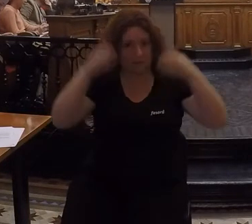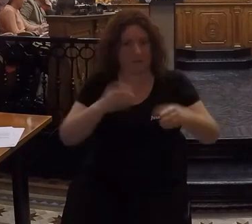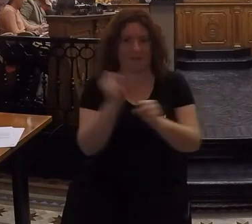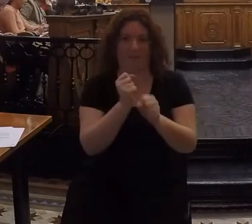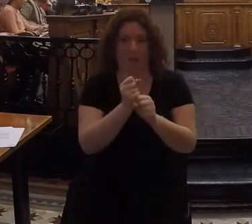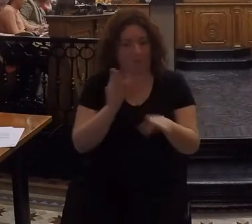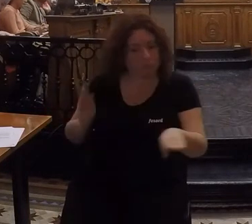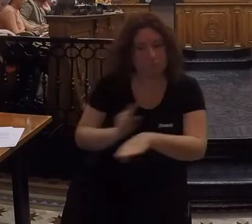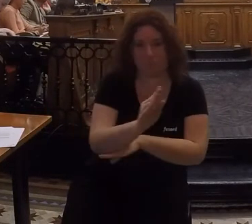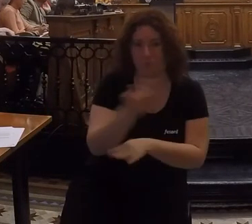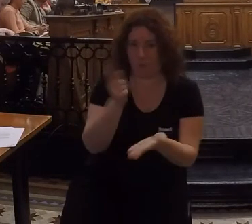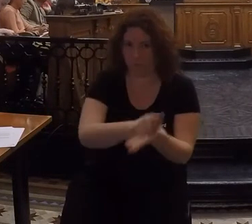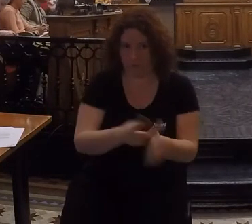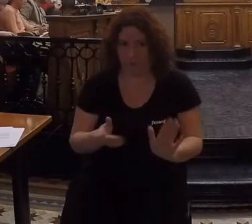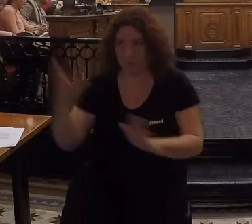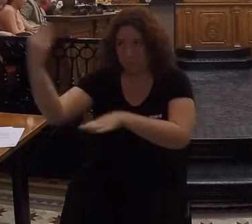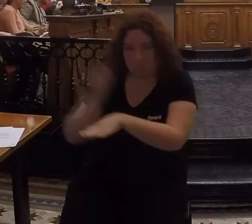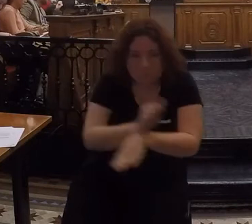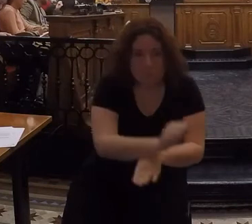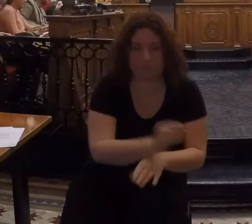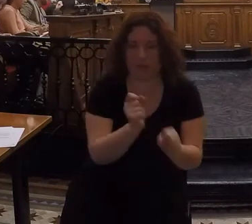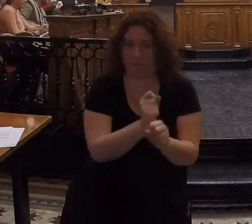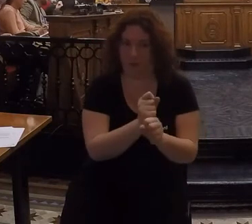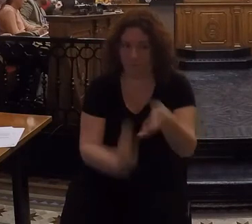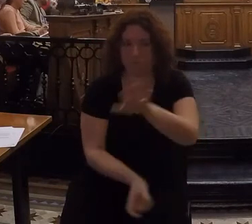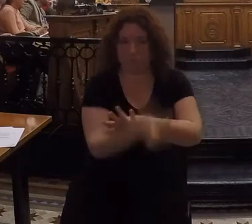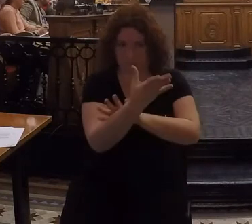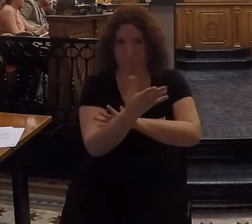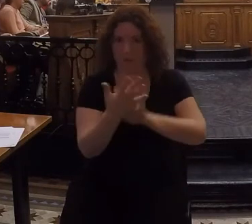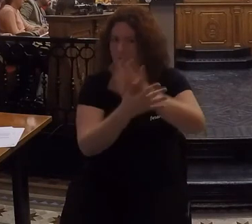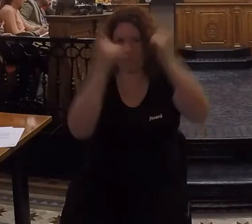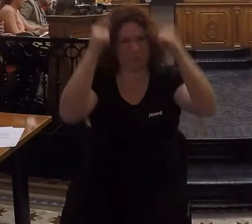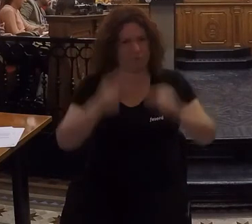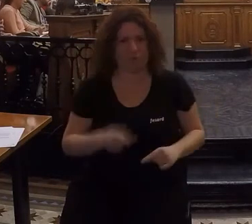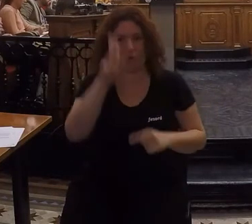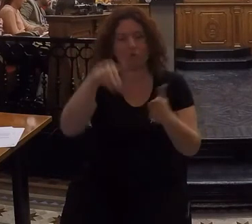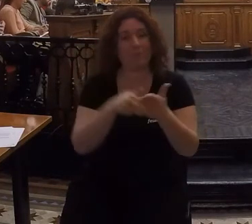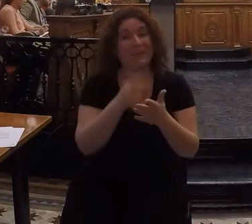absolutamente reflejado en el presupuesto de 2017.